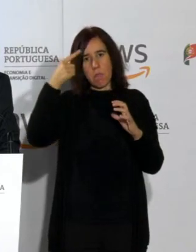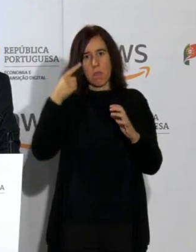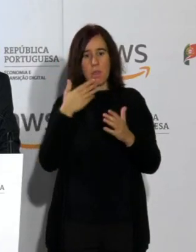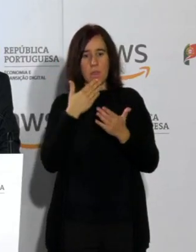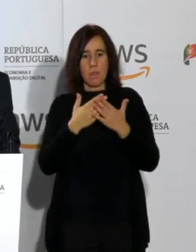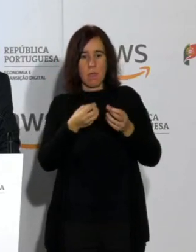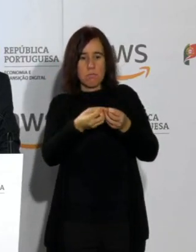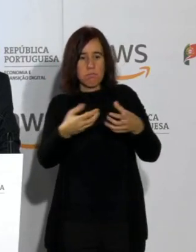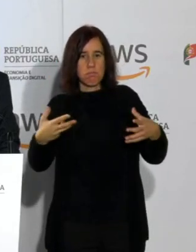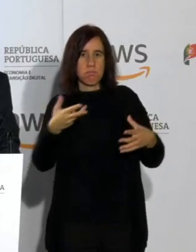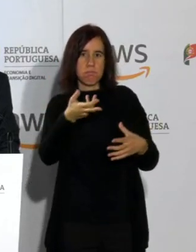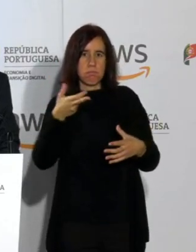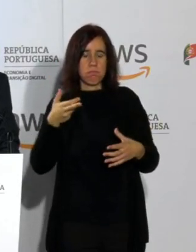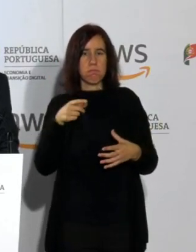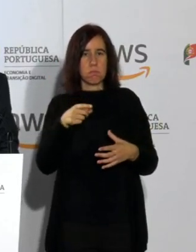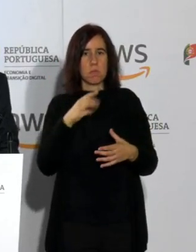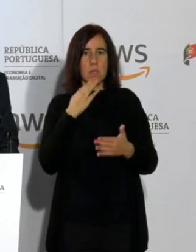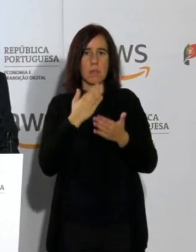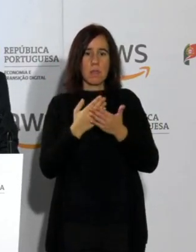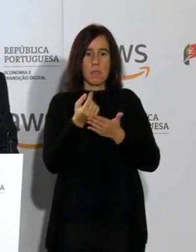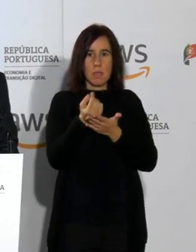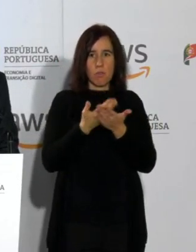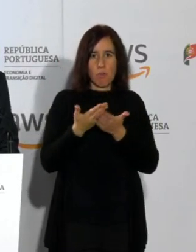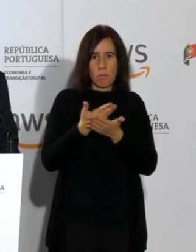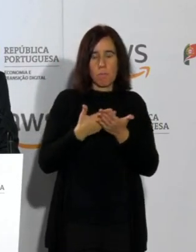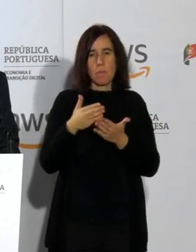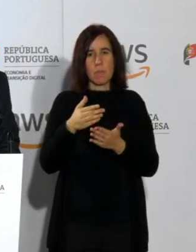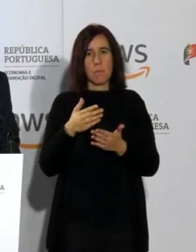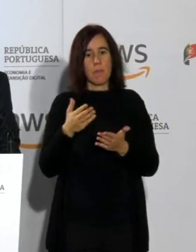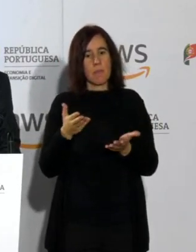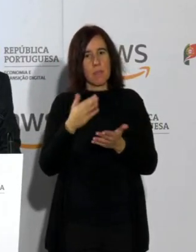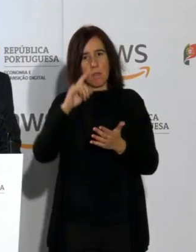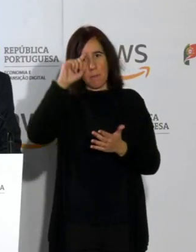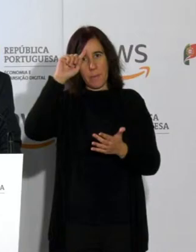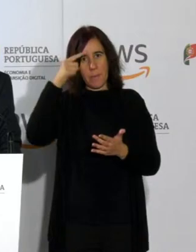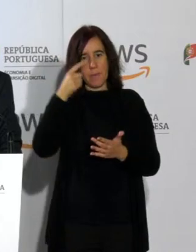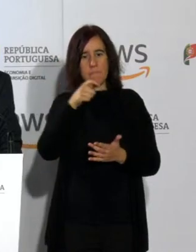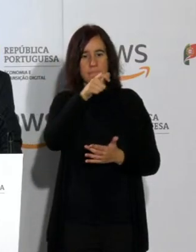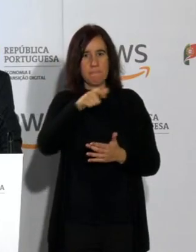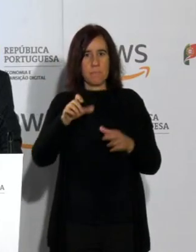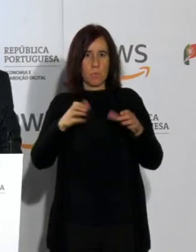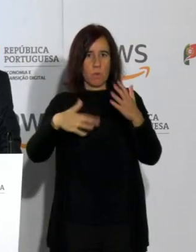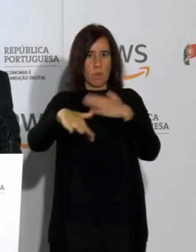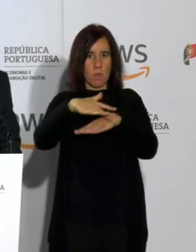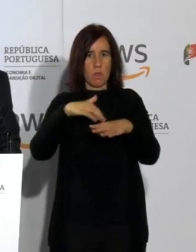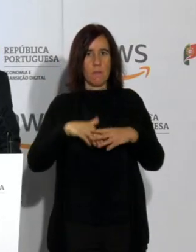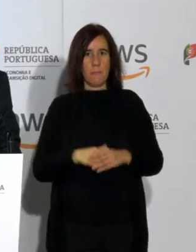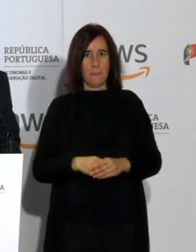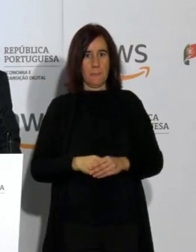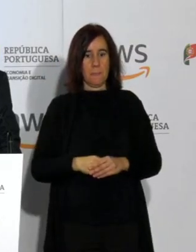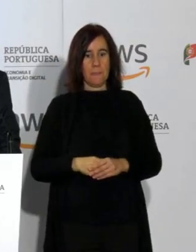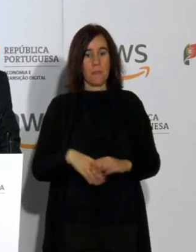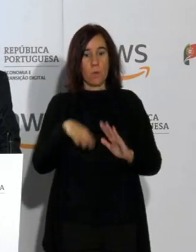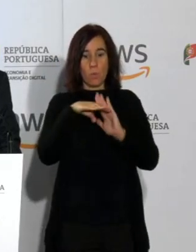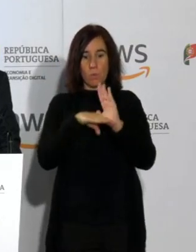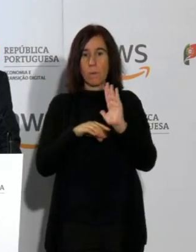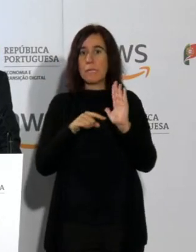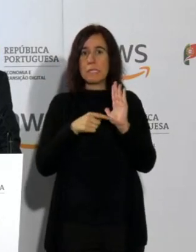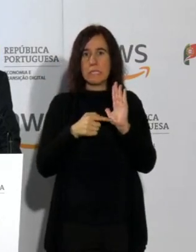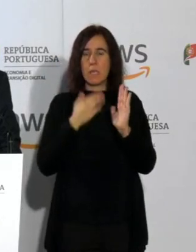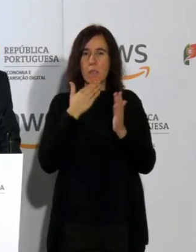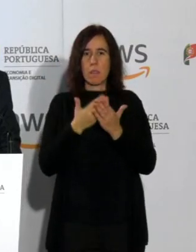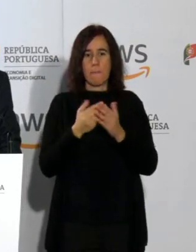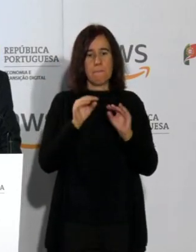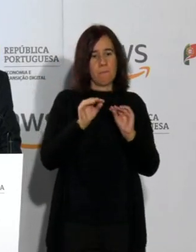crescimento, estimular a economia e impactar positivamente as suas comunidades. O programa oferece formação,